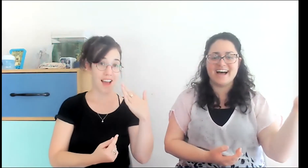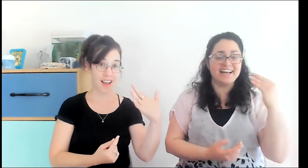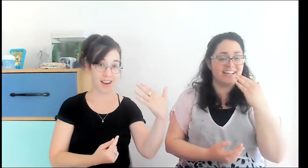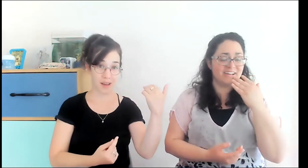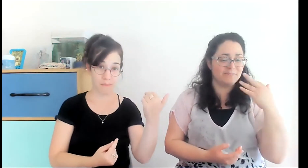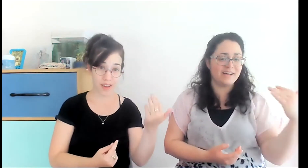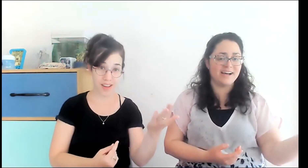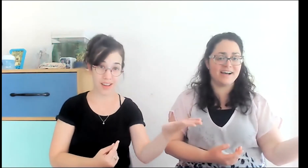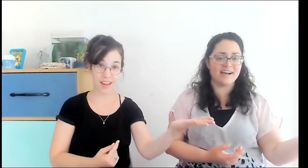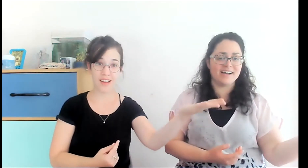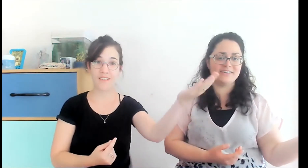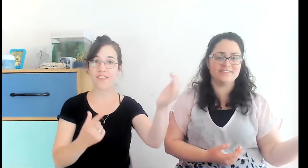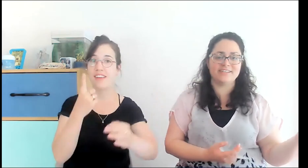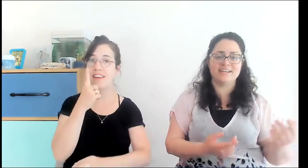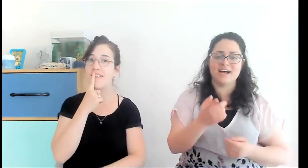על המר